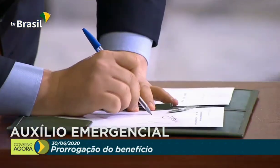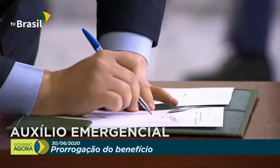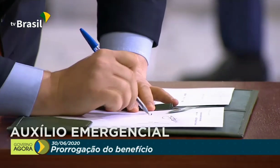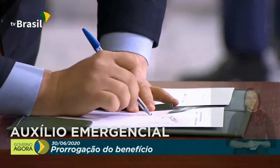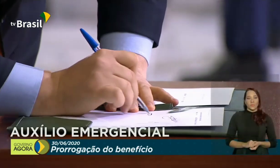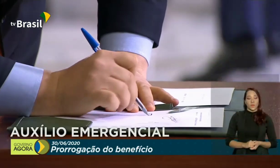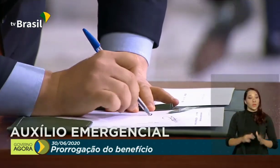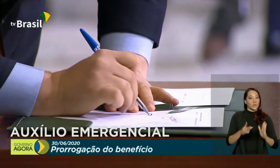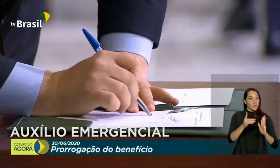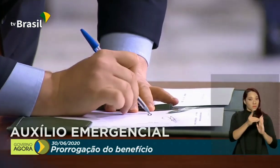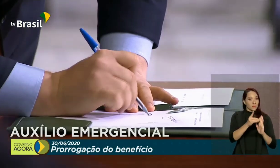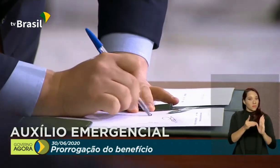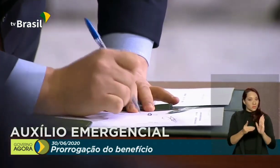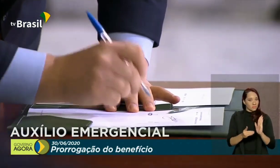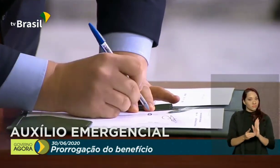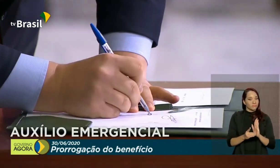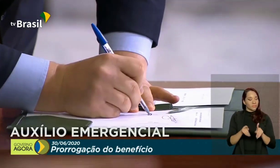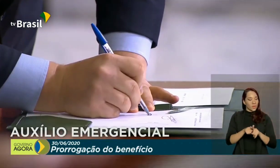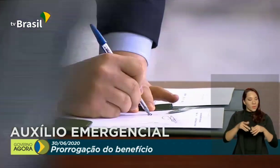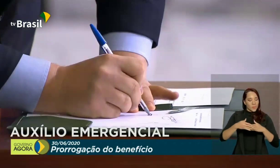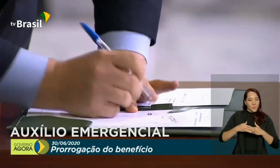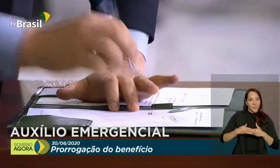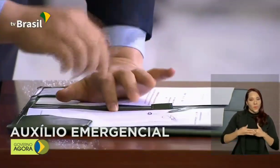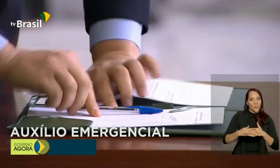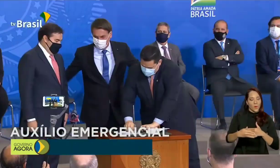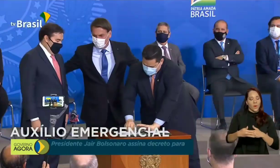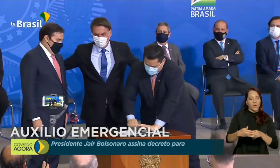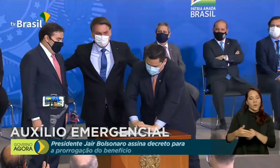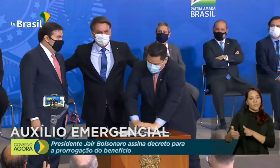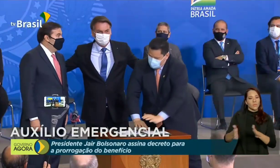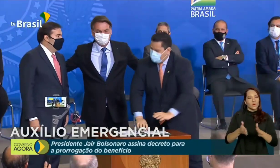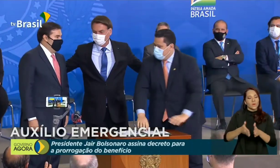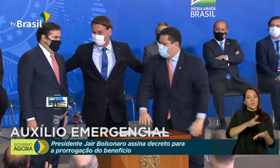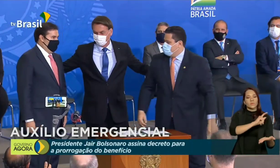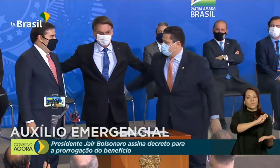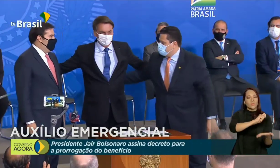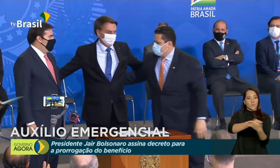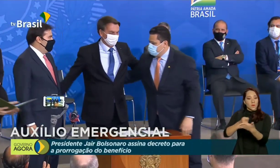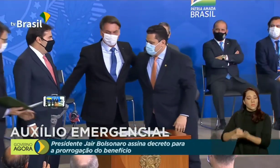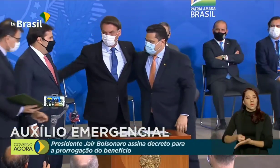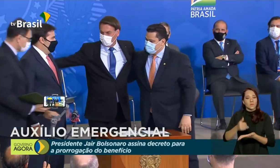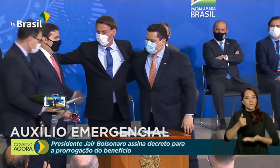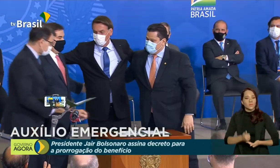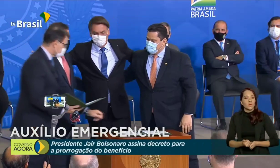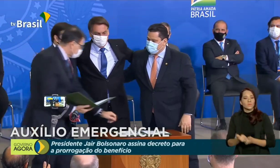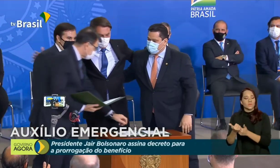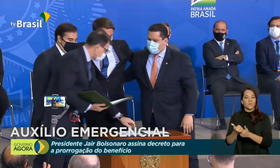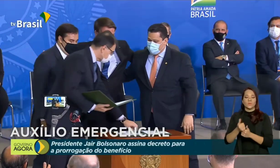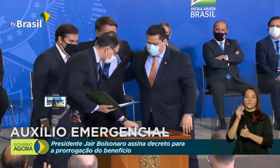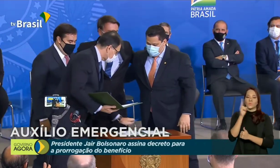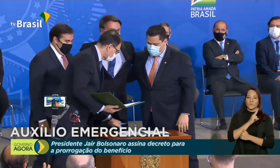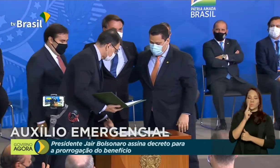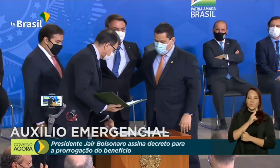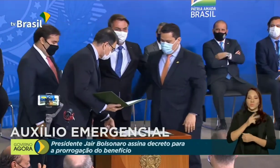E o decreto que prorroga o período de pagamento do auxílio